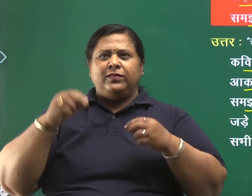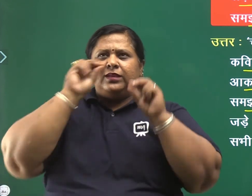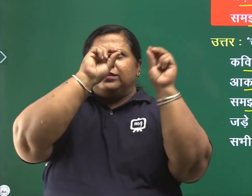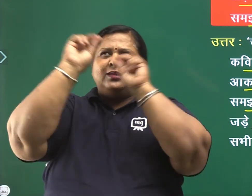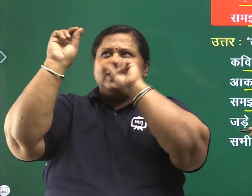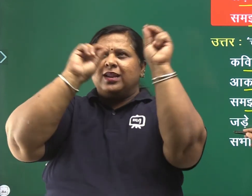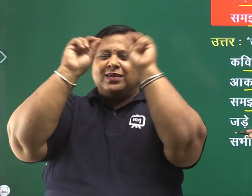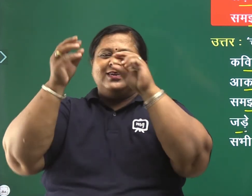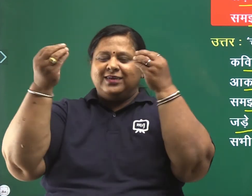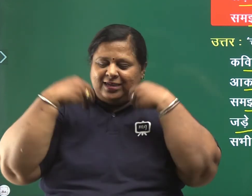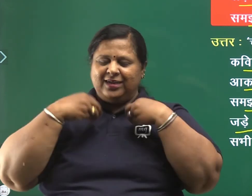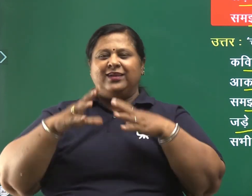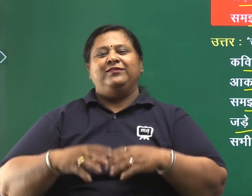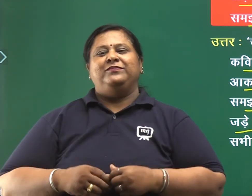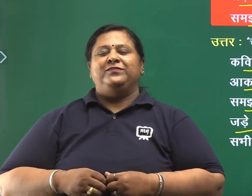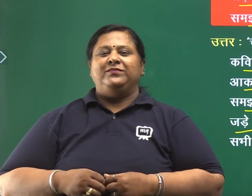सितारे जड़े हैं।